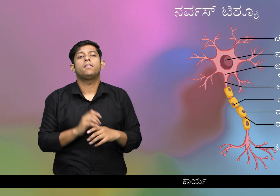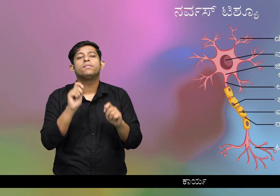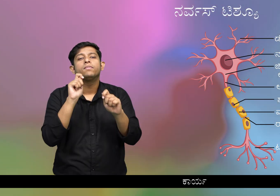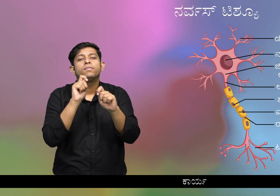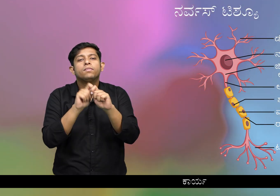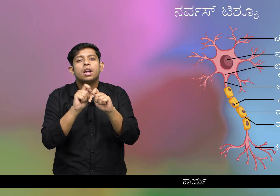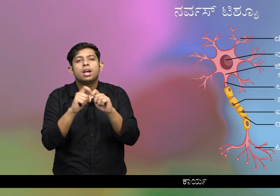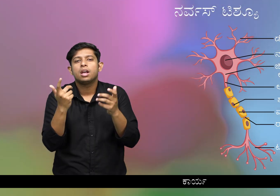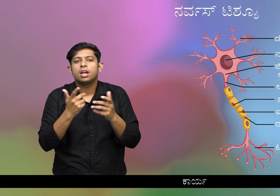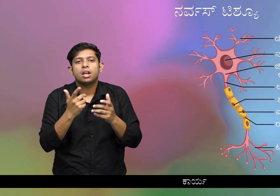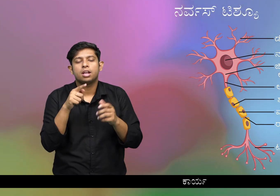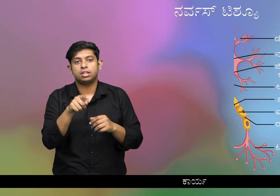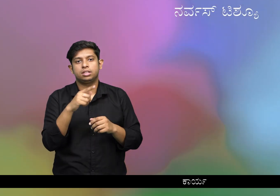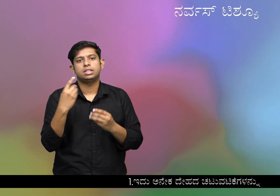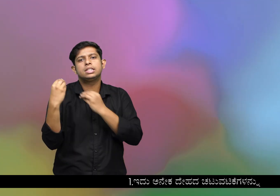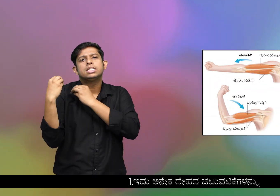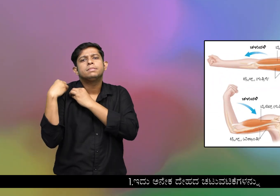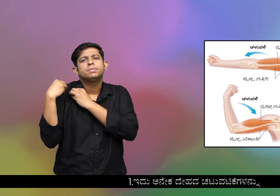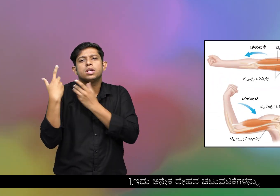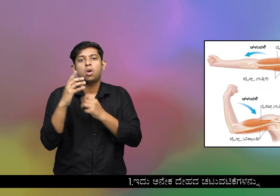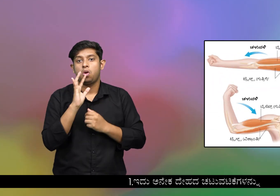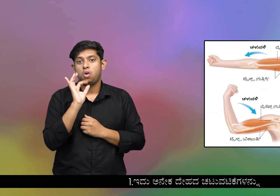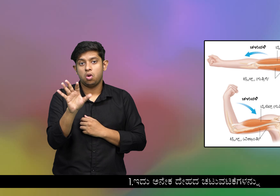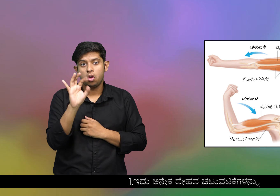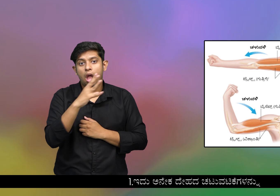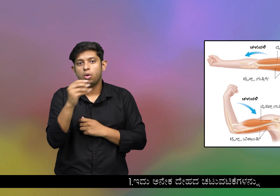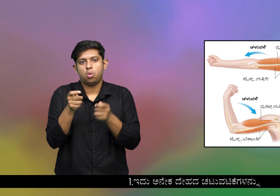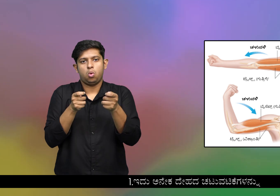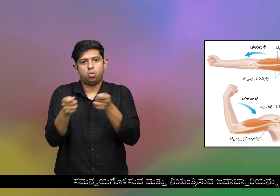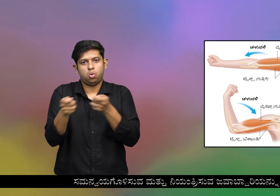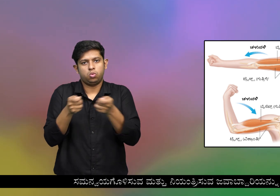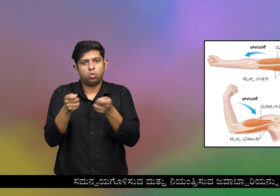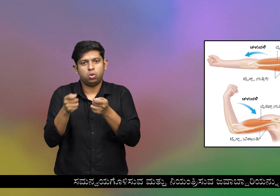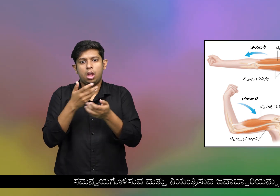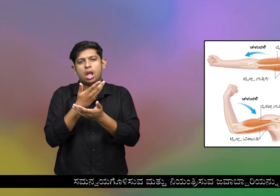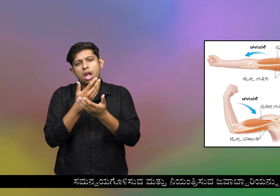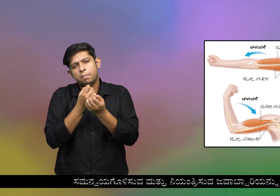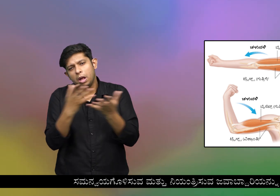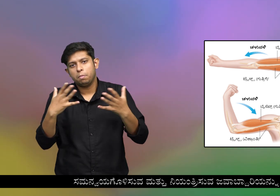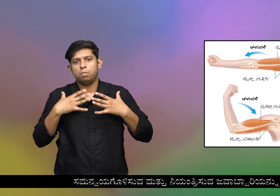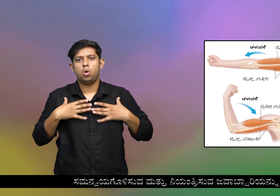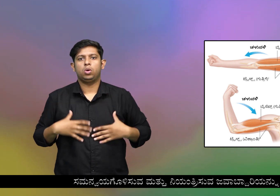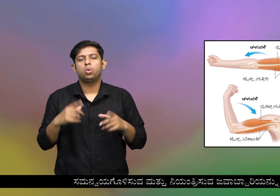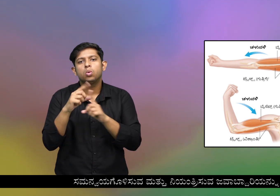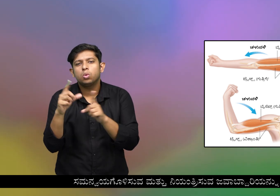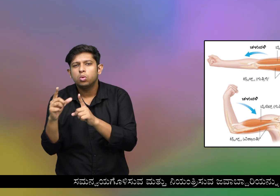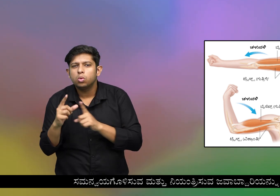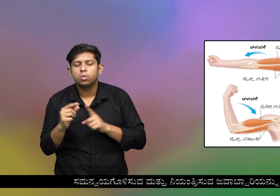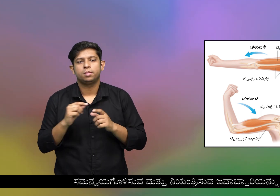ಕಾರ್ಯ ಇದು ಅನೇಕ ದೇಹದ ಚಟುವಟಿಕೆಗಳನ್ನು ಸಮನ್ವಯಗೊಳಿಸುವ ಮತ್ತು ನಿಯಂತ್ರಿಸುವ